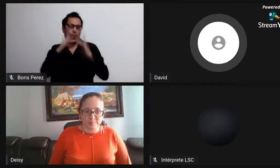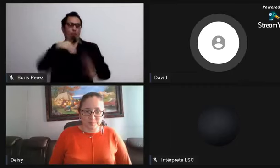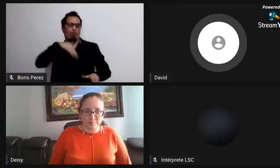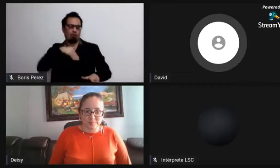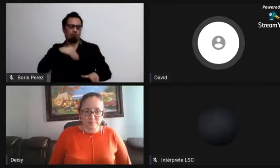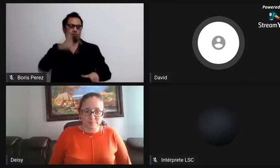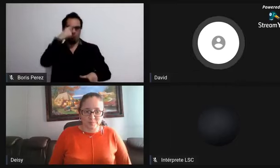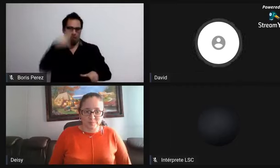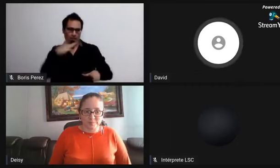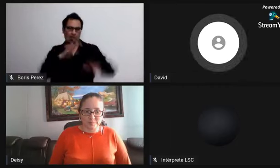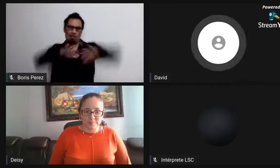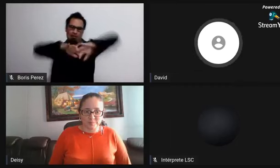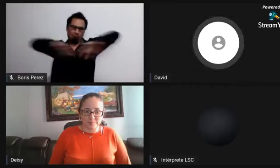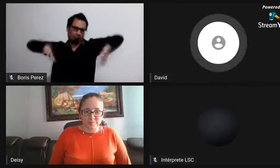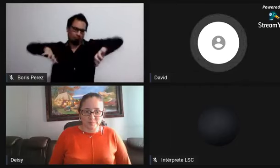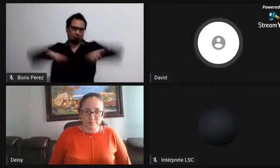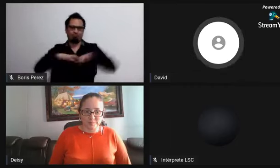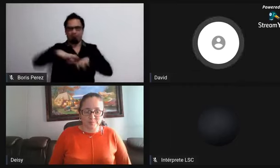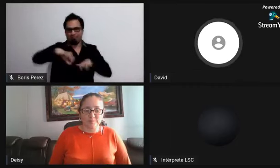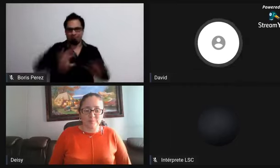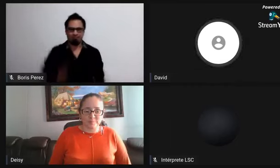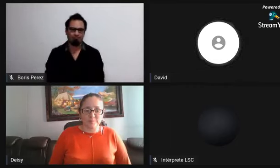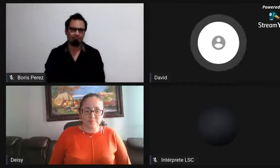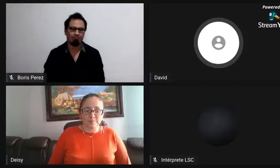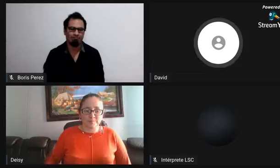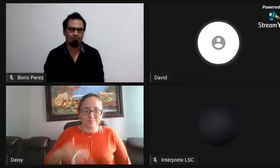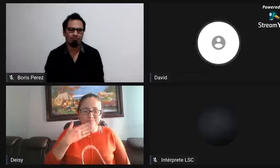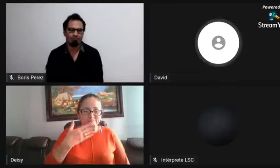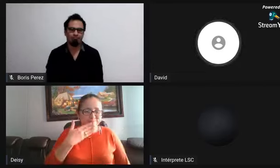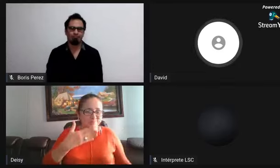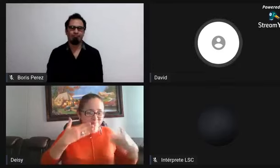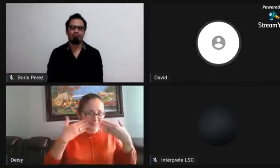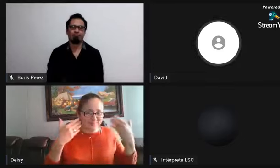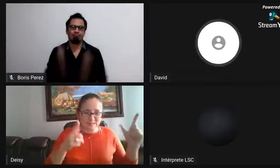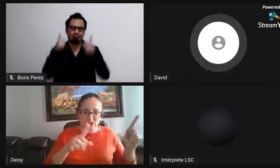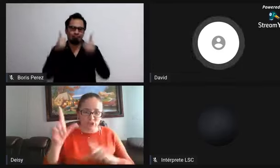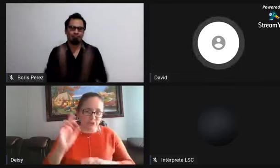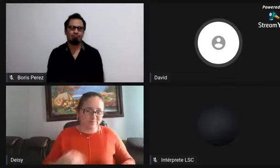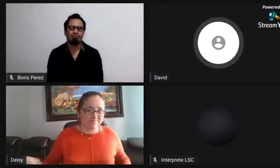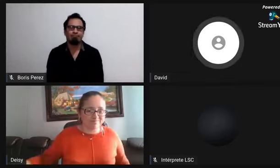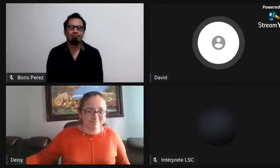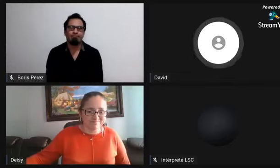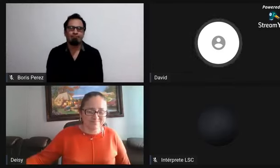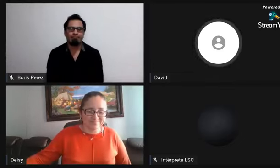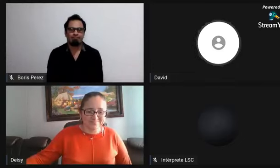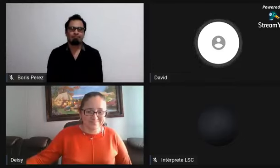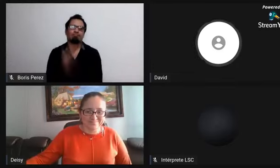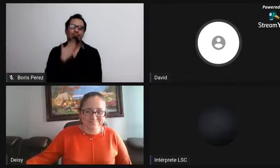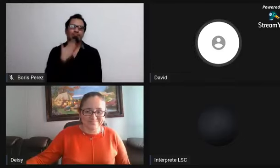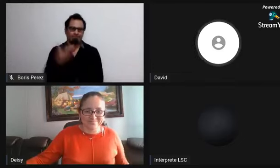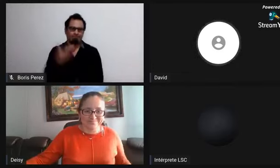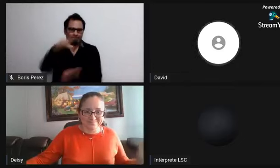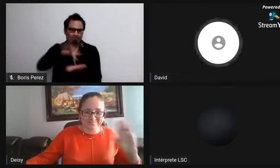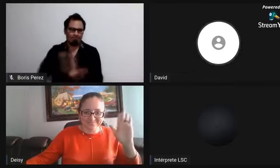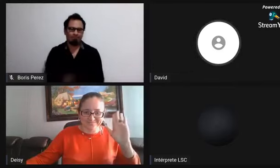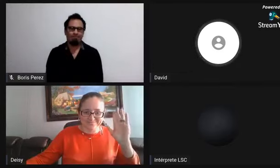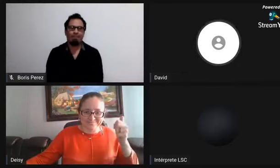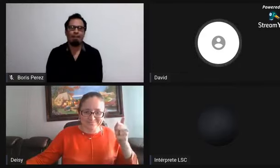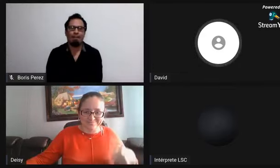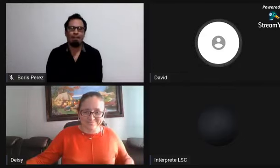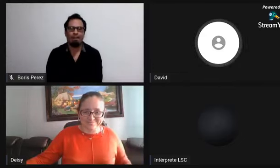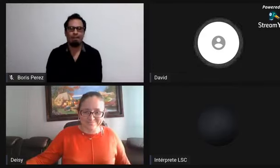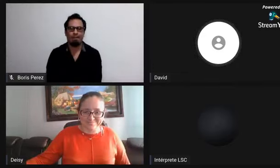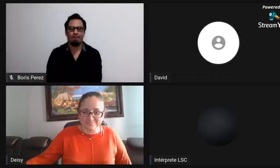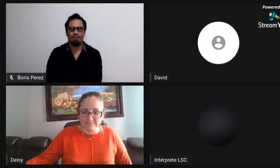Y luego hay una fotografía, una ilustración, no es una fotografía, sino una ilustración del momento en el que fallece Francisco de